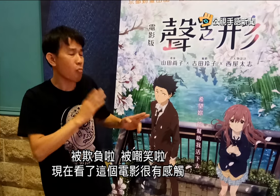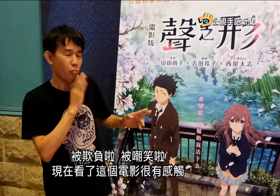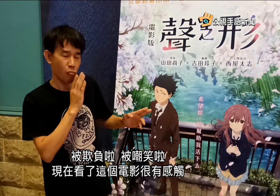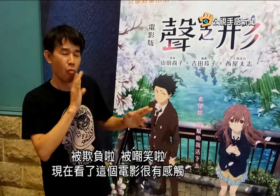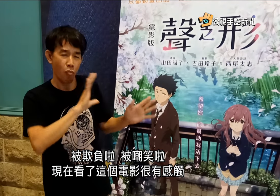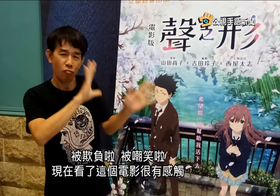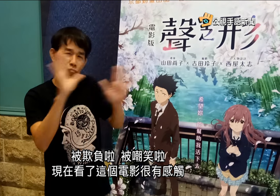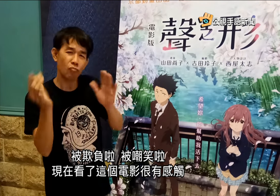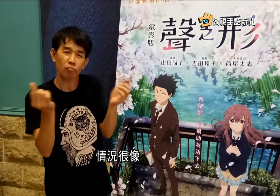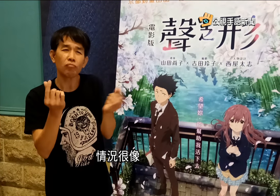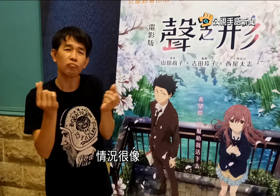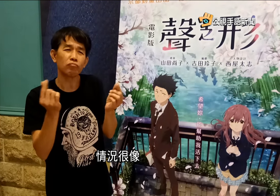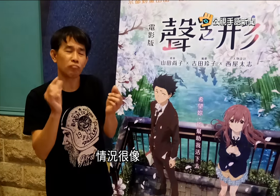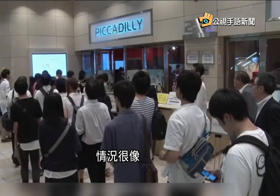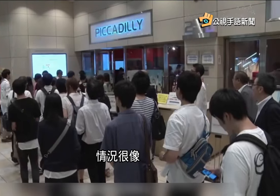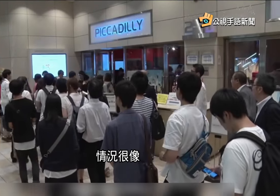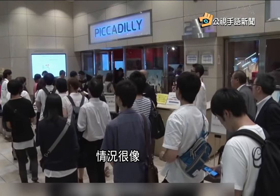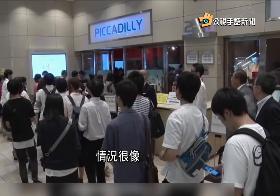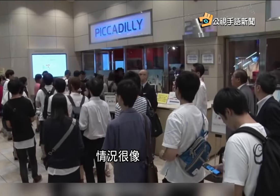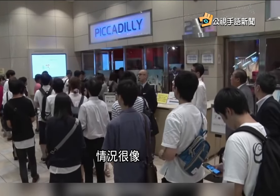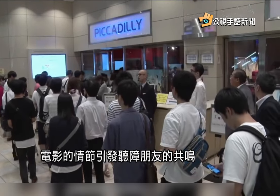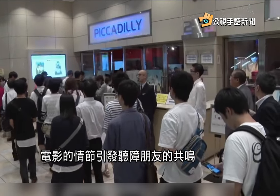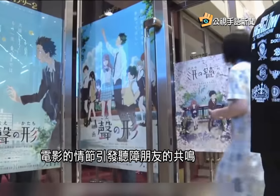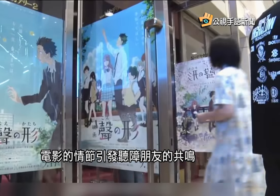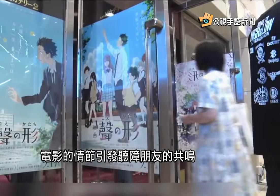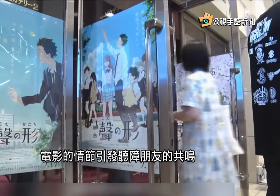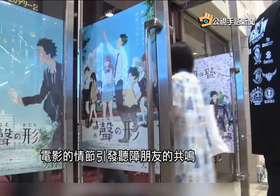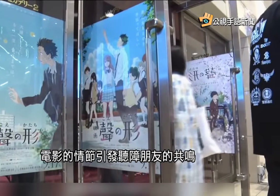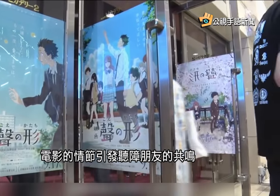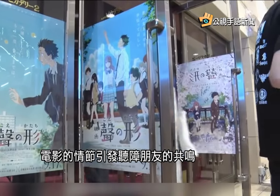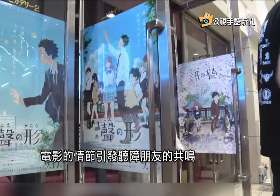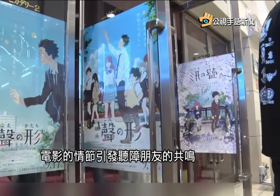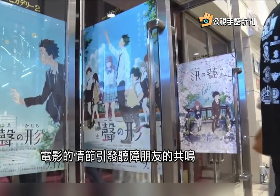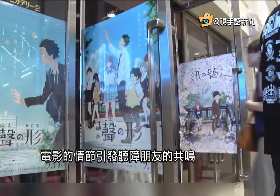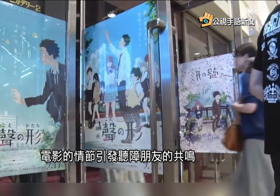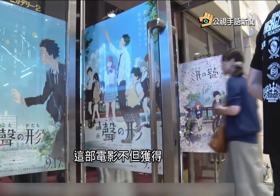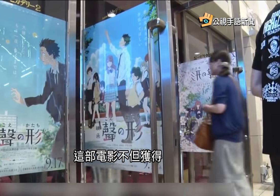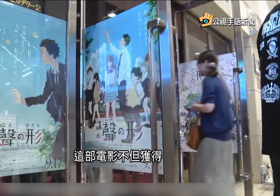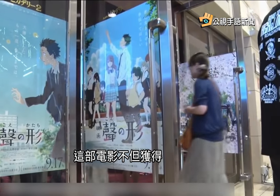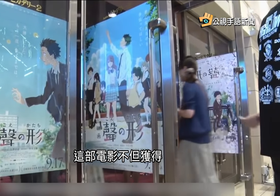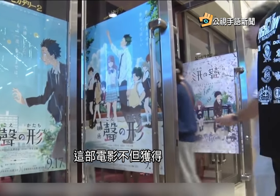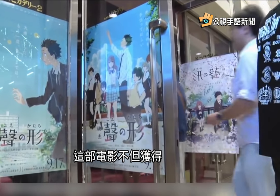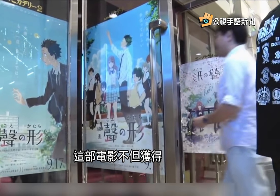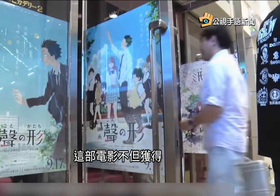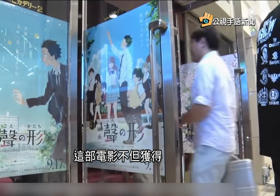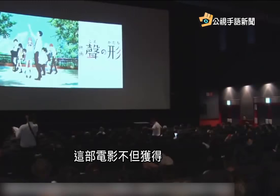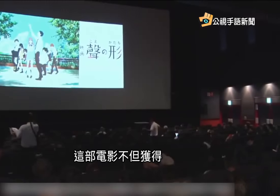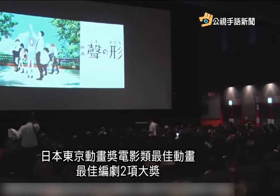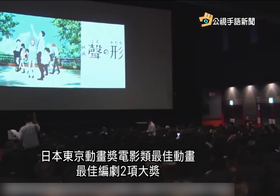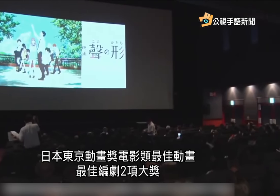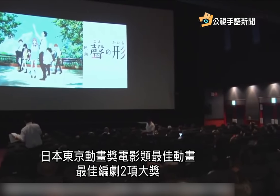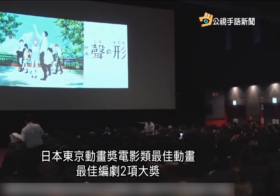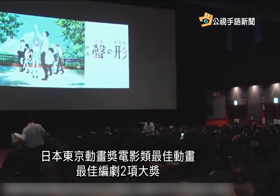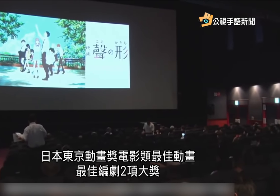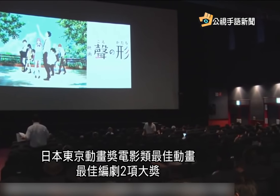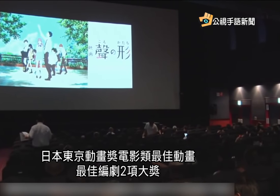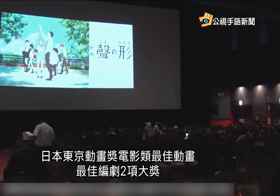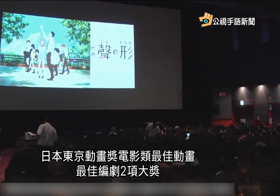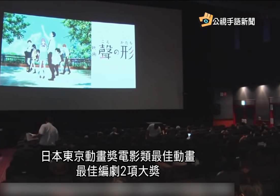触，情况很像。 电影的情节引发听障朋友的共鸣。这部电影不但获得日本东京动画奖电影类最佳动画、最佳